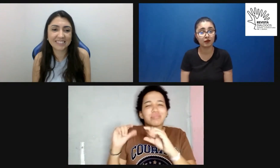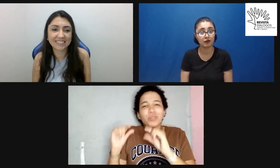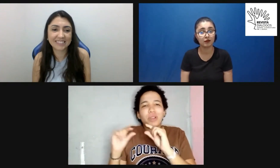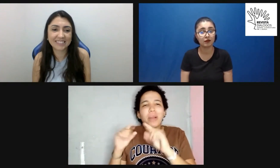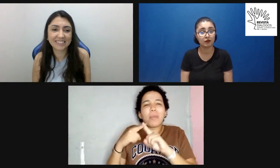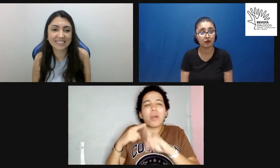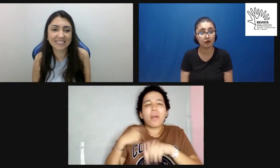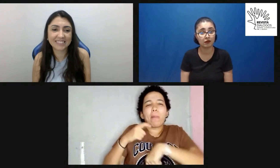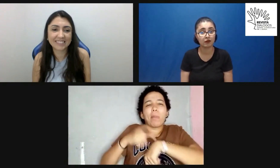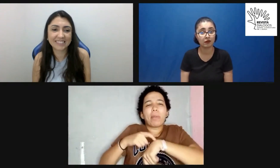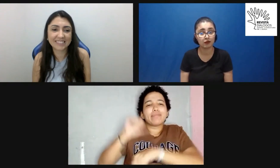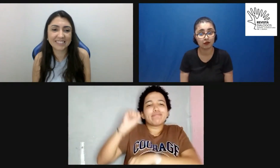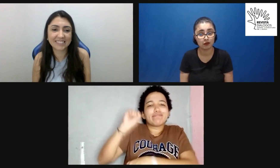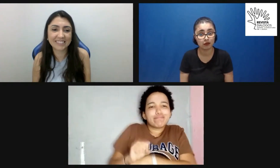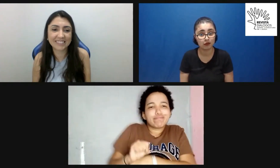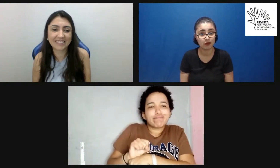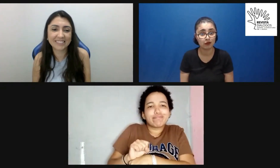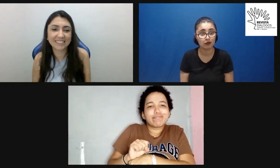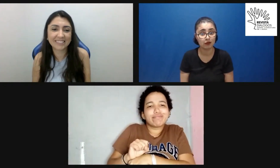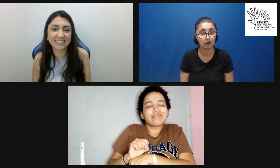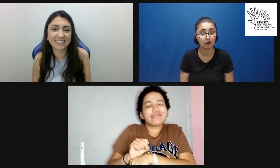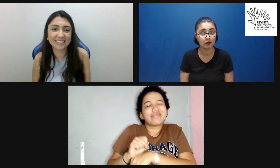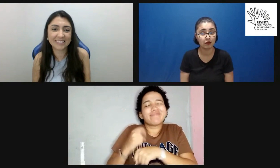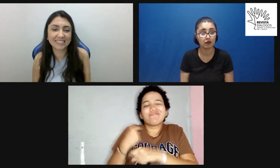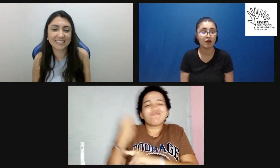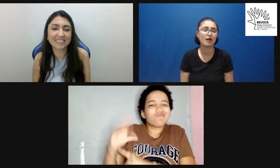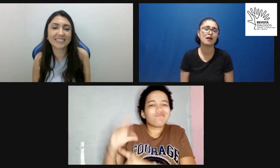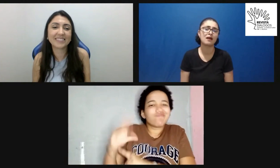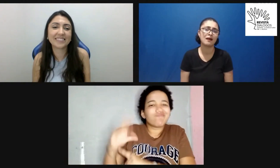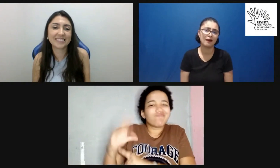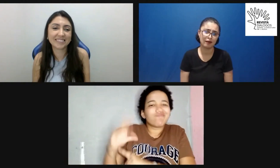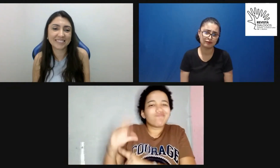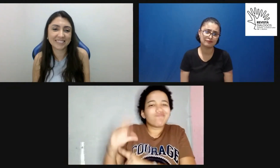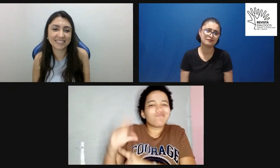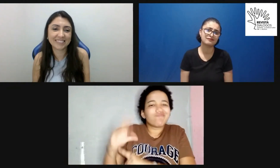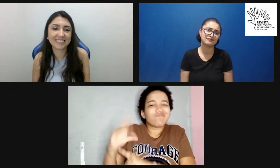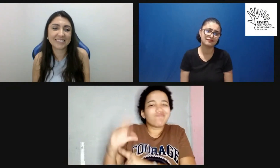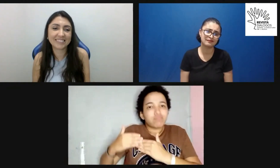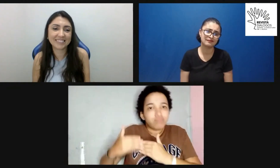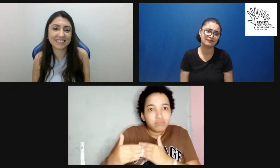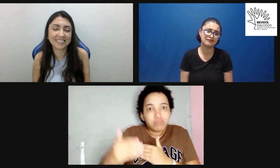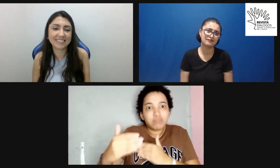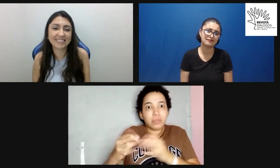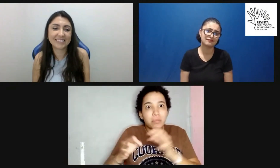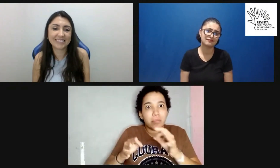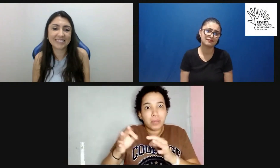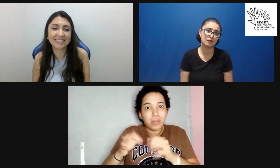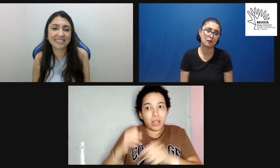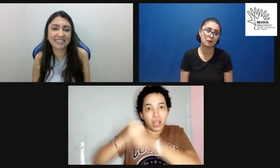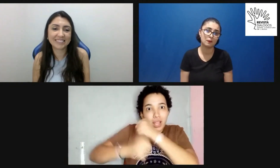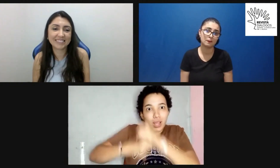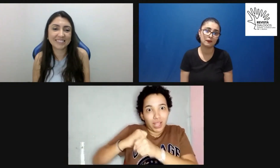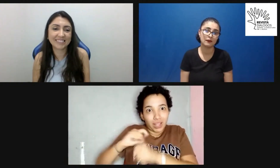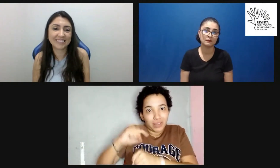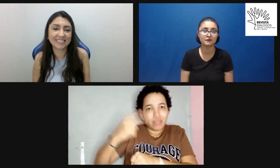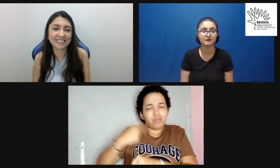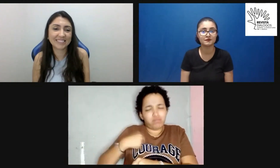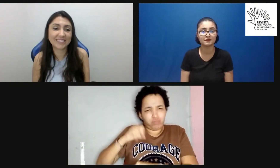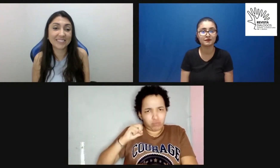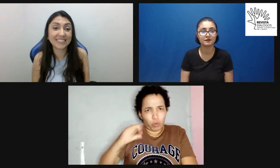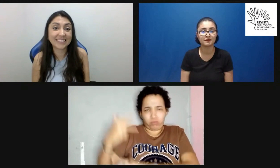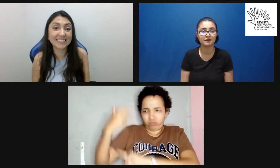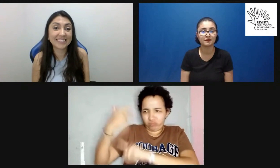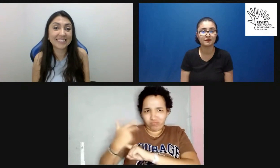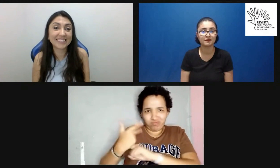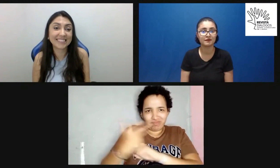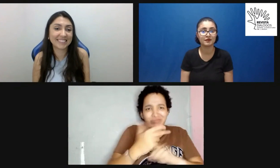WhatsApp também. No momento eu precisei dar uma parada por falta de tempo, mas no próximo ano eu pretendo me